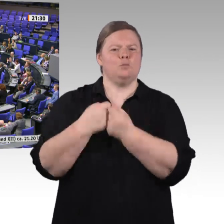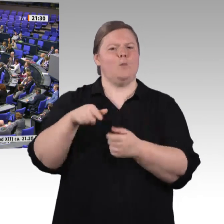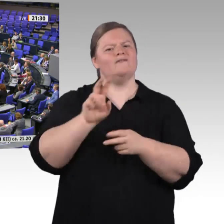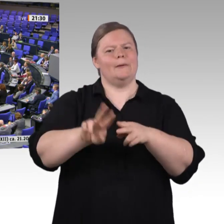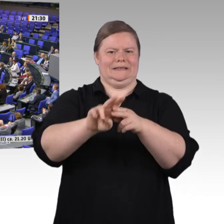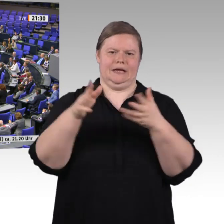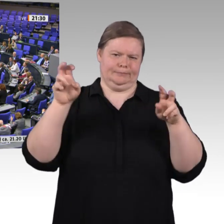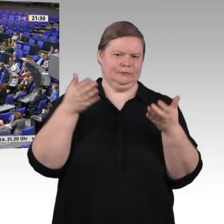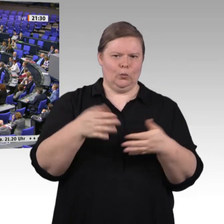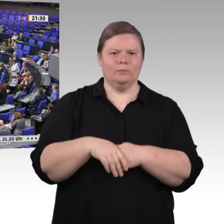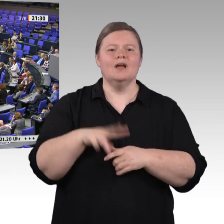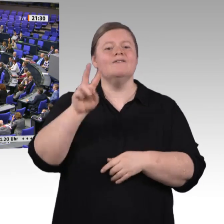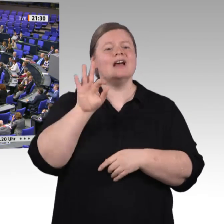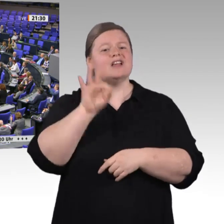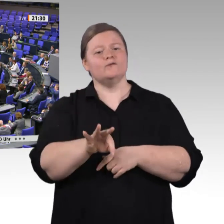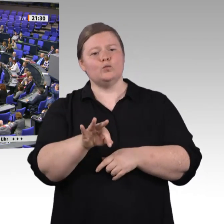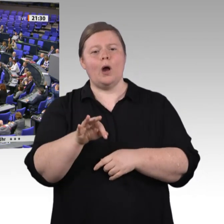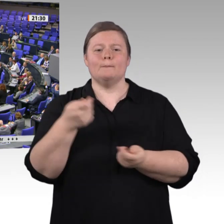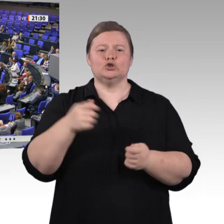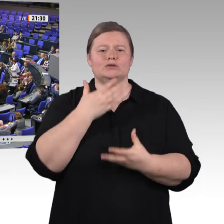Dankeschön. Wer stimmt dagegen?